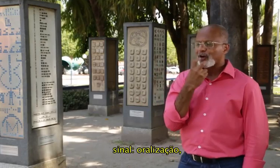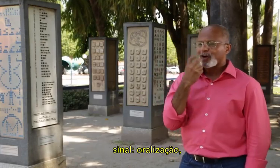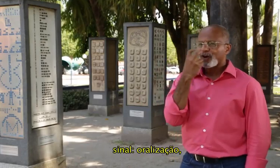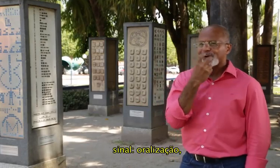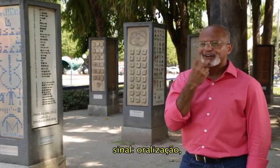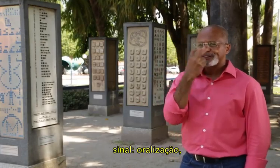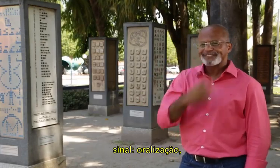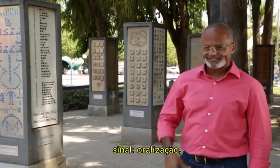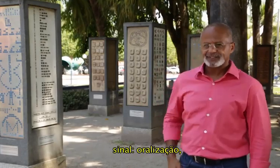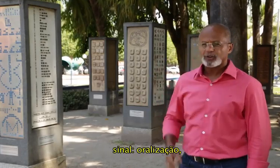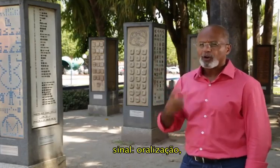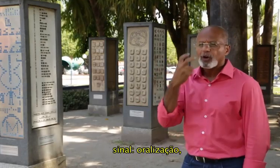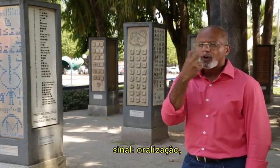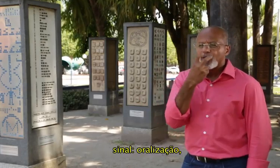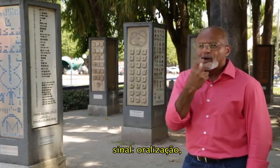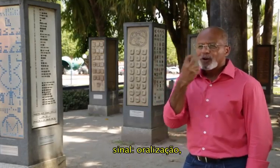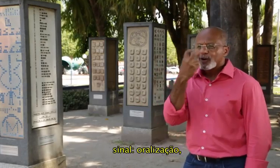Sinal, oralização.